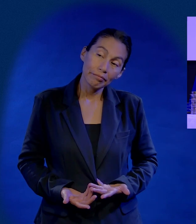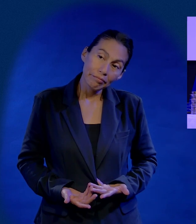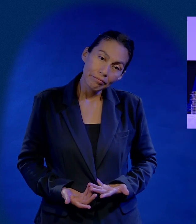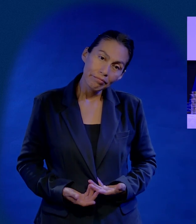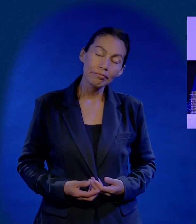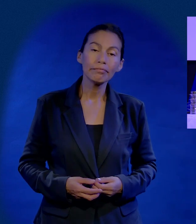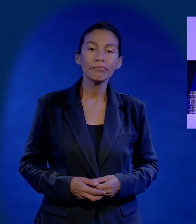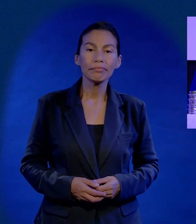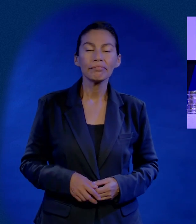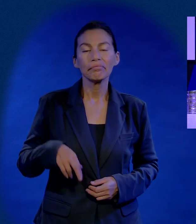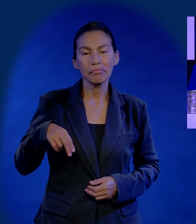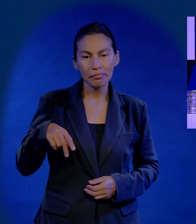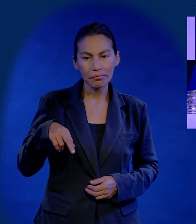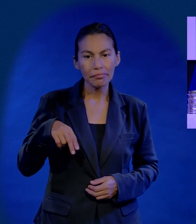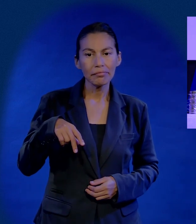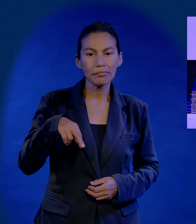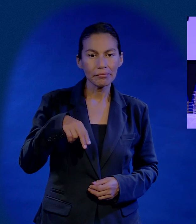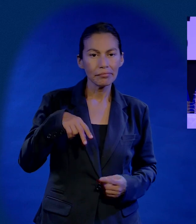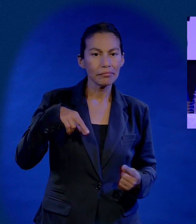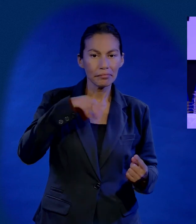Vámonos.